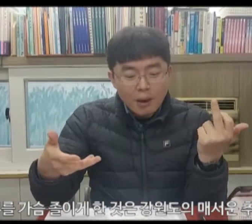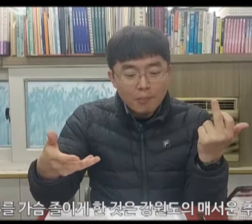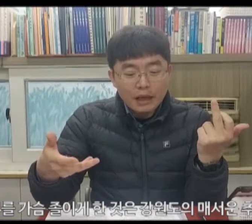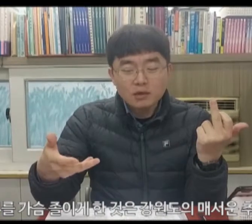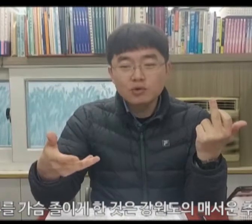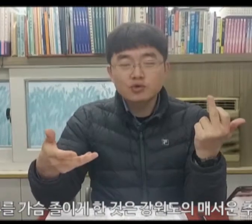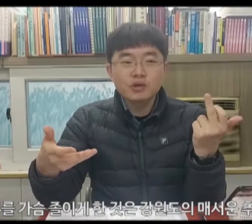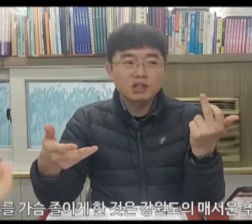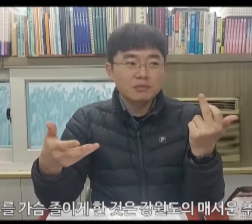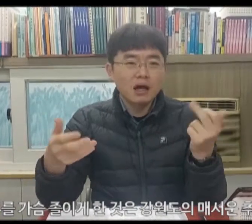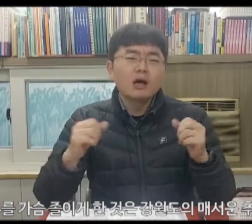매서운 추위였습니다.